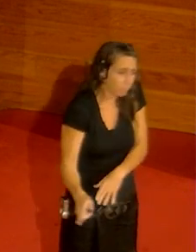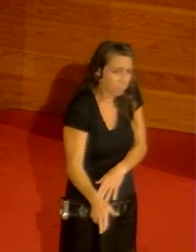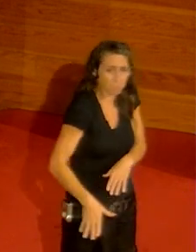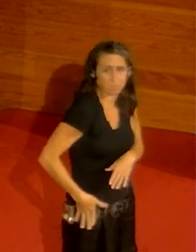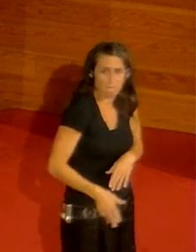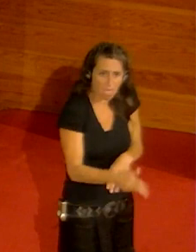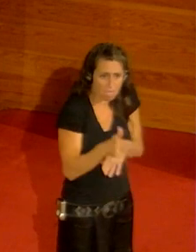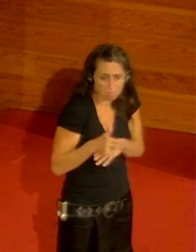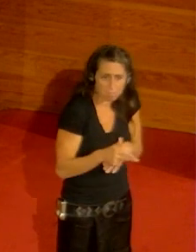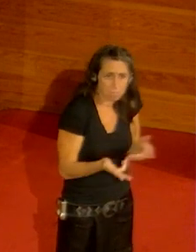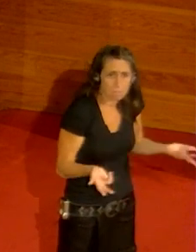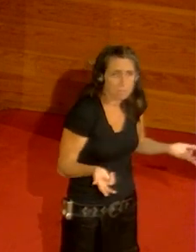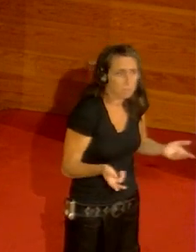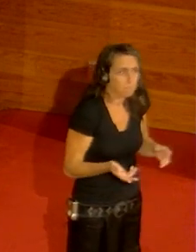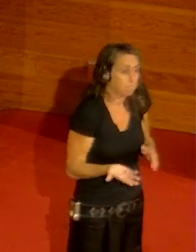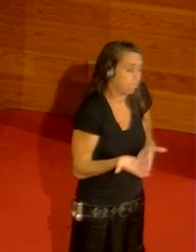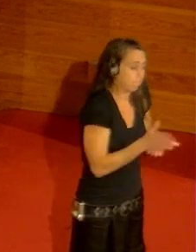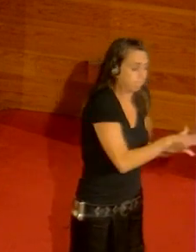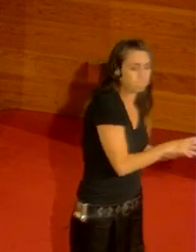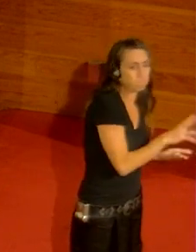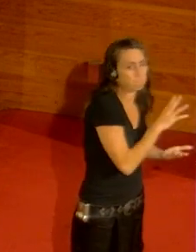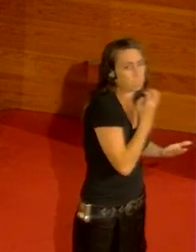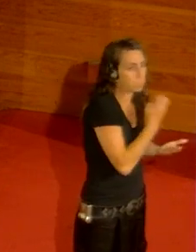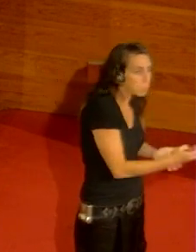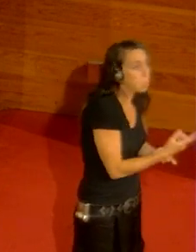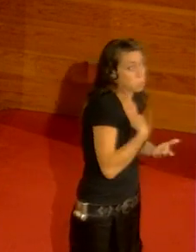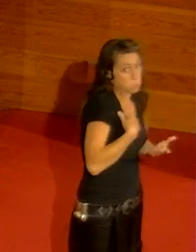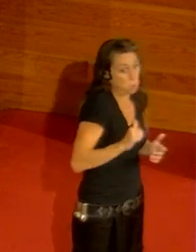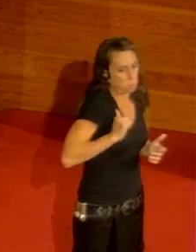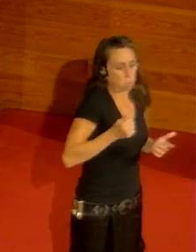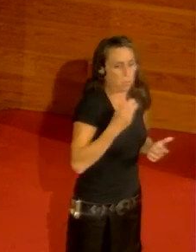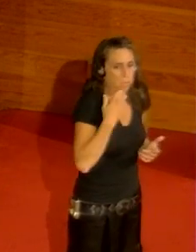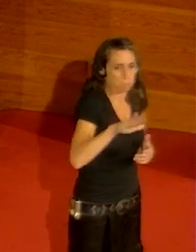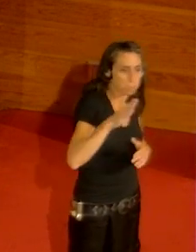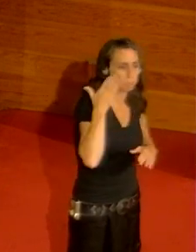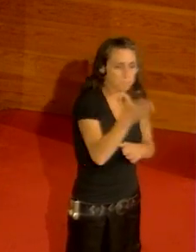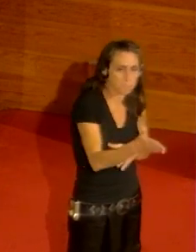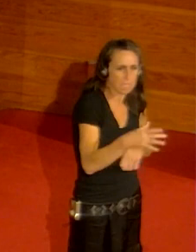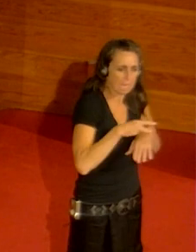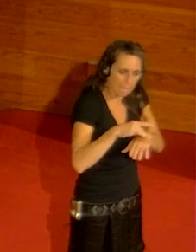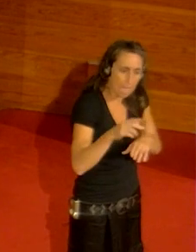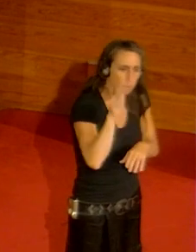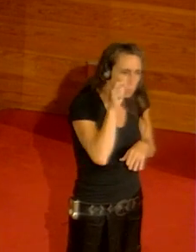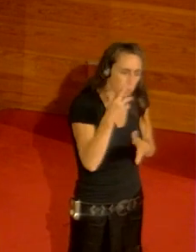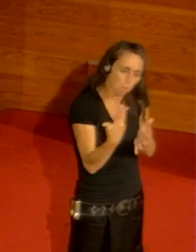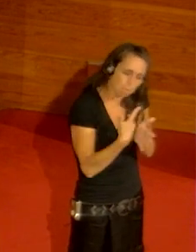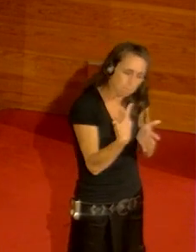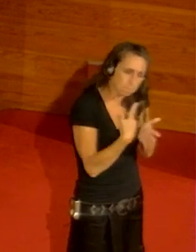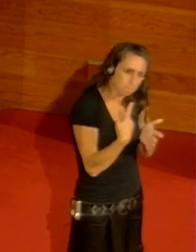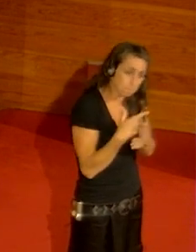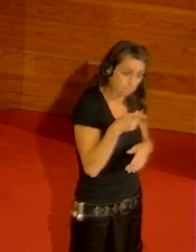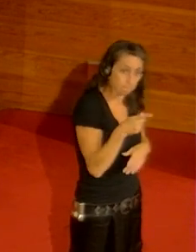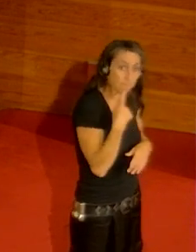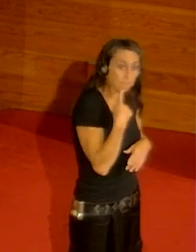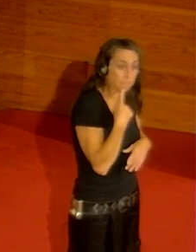yo por ejemplo tuve la oportunidad de estar allí de viaje estuvo en Jerusalén y mi guía turístico me estuvo explicando que él la había